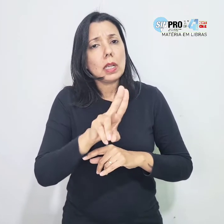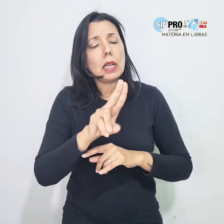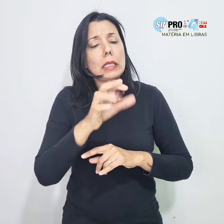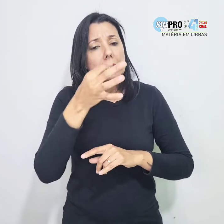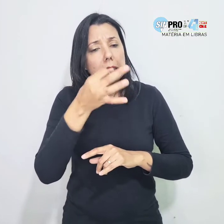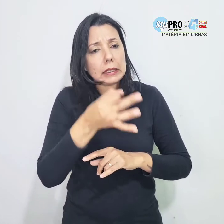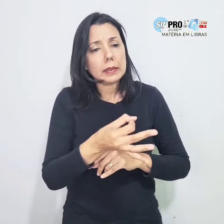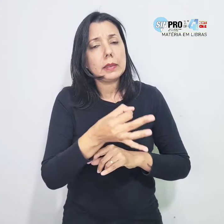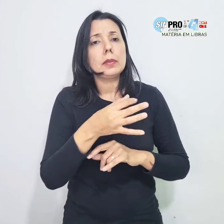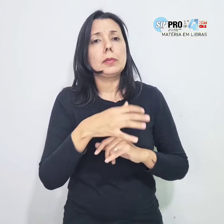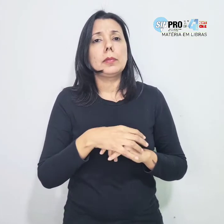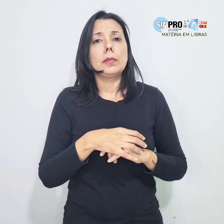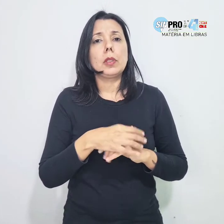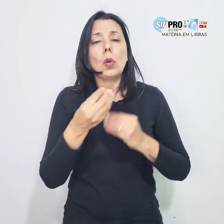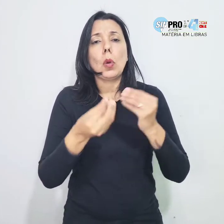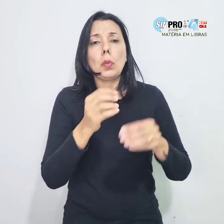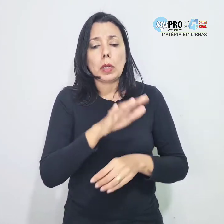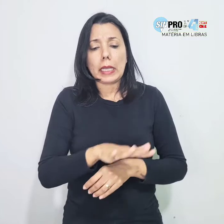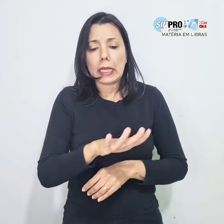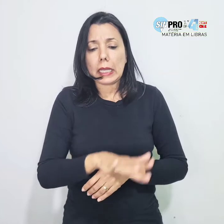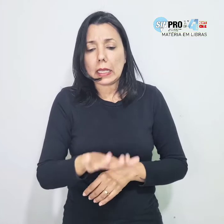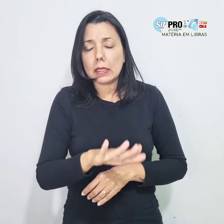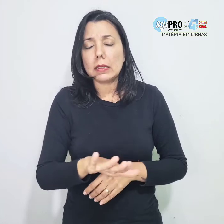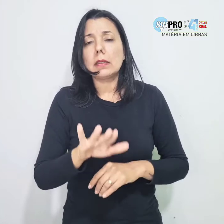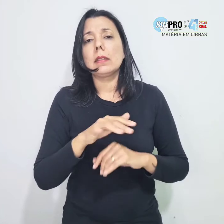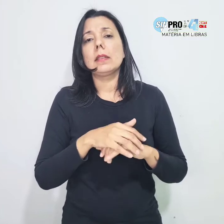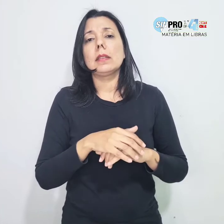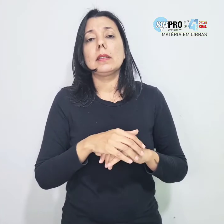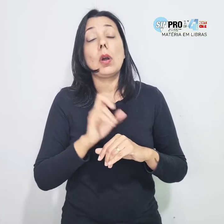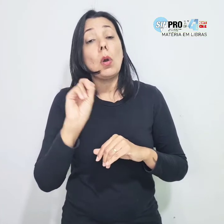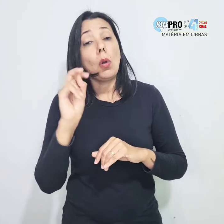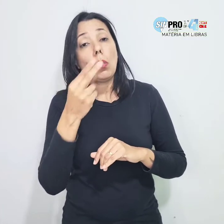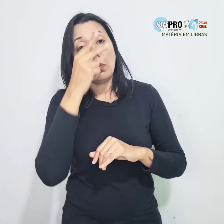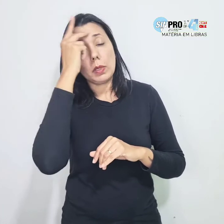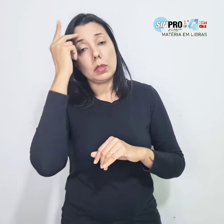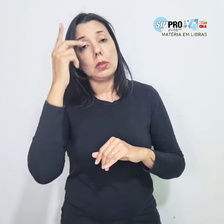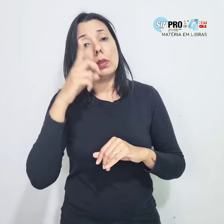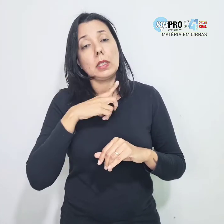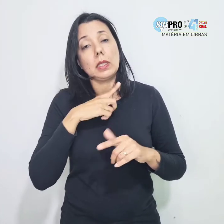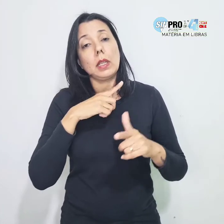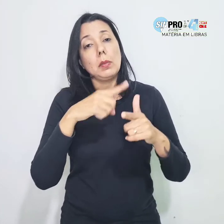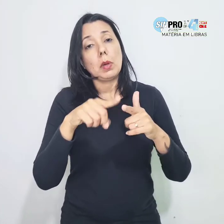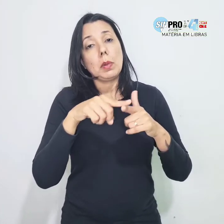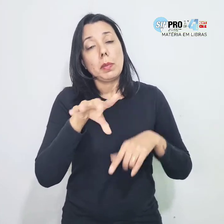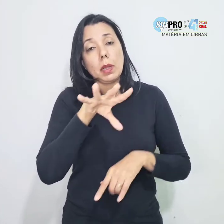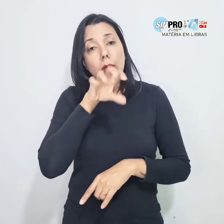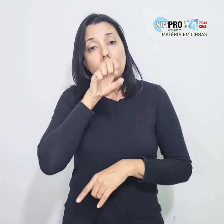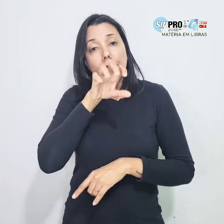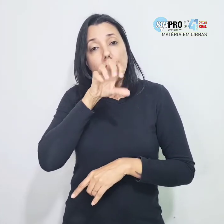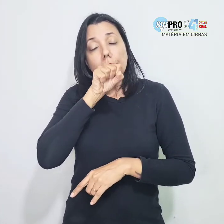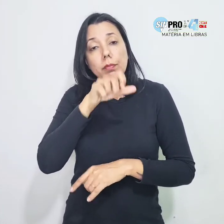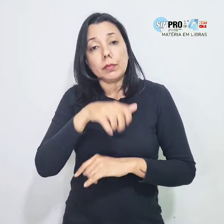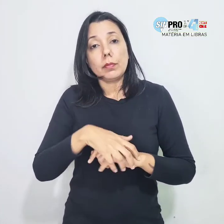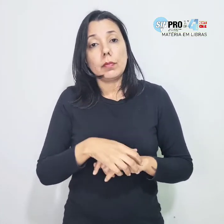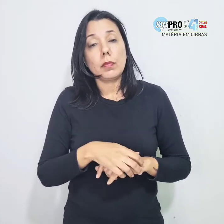adequada, como crianças muito pequenas ou pessoas que têm problemas respiratórios. O uso